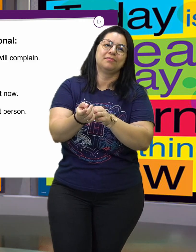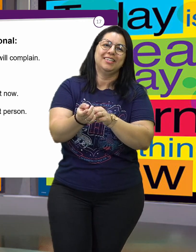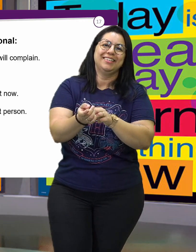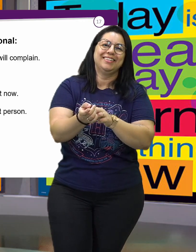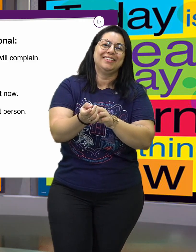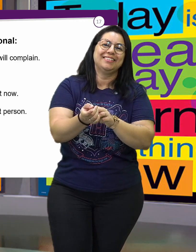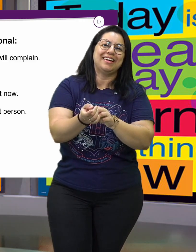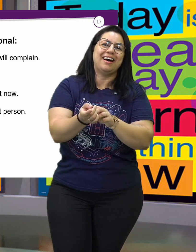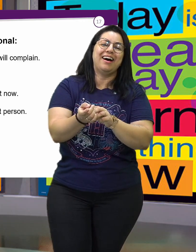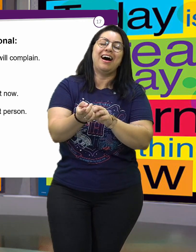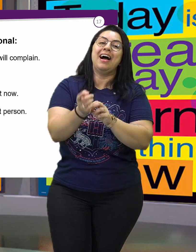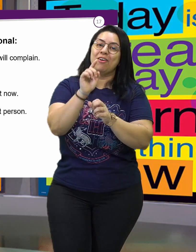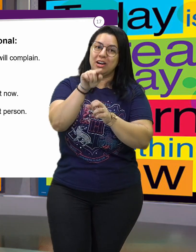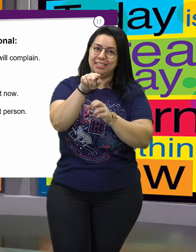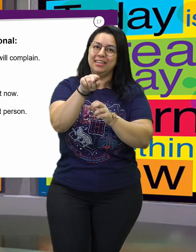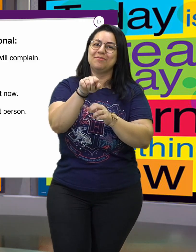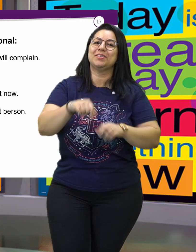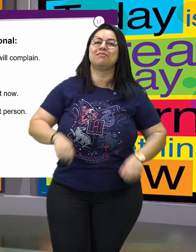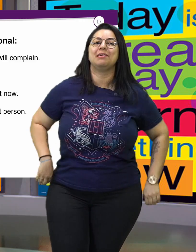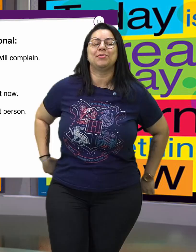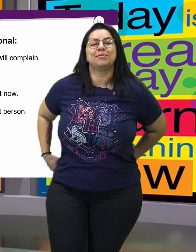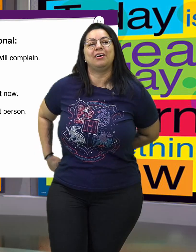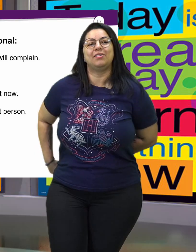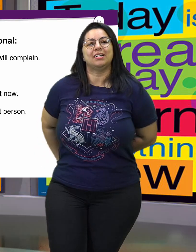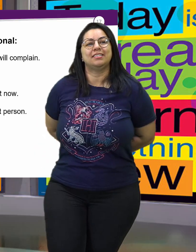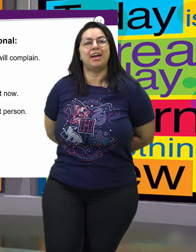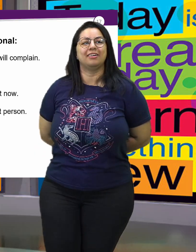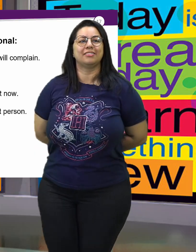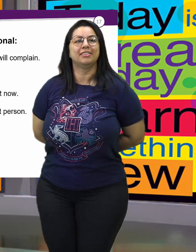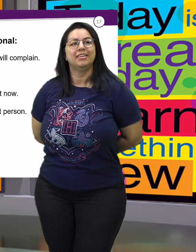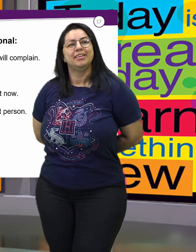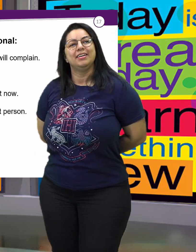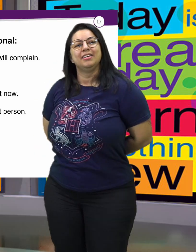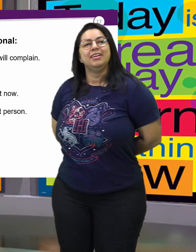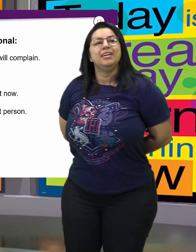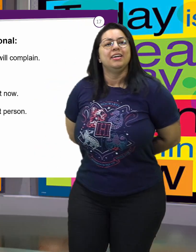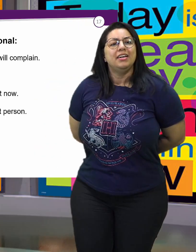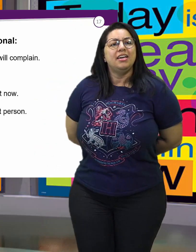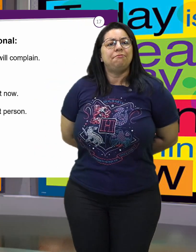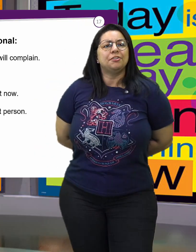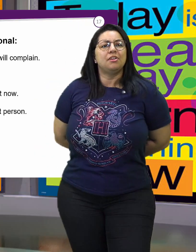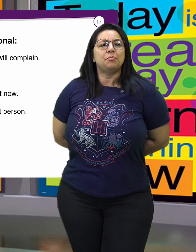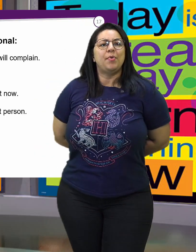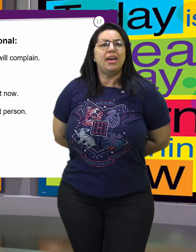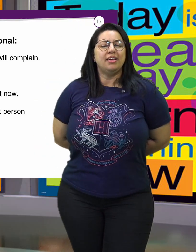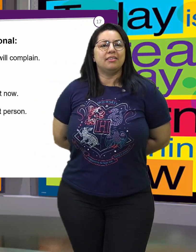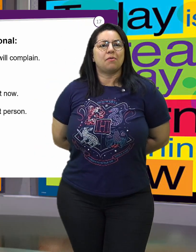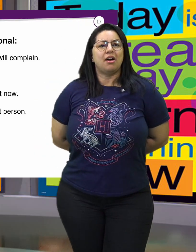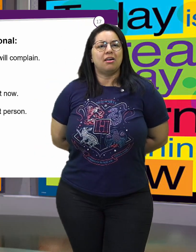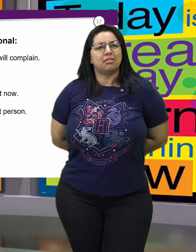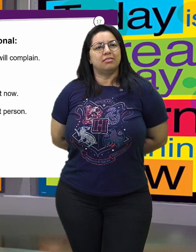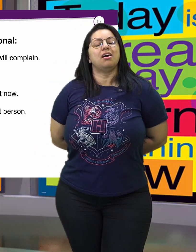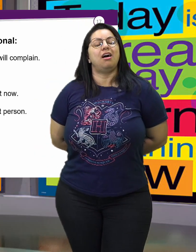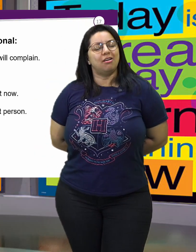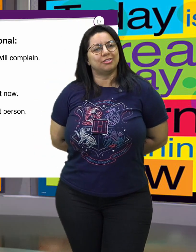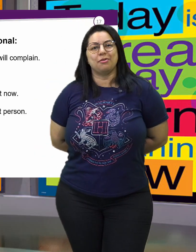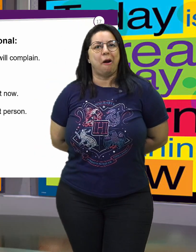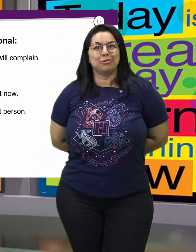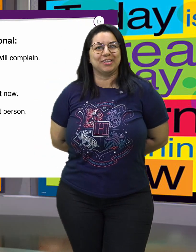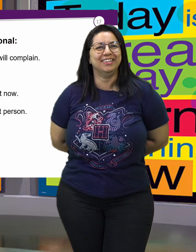conditional. Aqui você também procurar uma frase na second conditional. Agora sim, você vai procurar uma na second. E aí, letra A. If you don't pay the